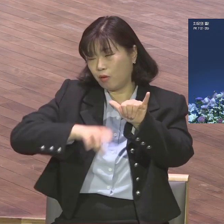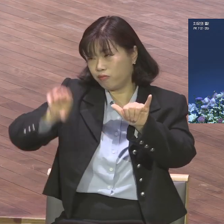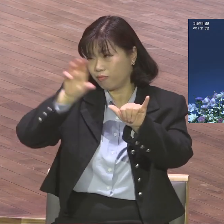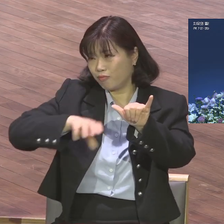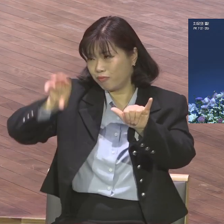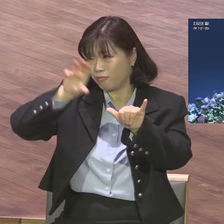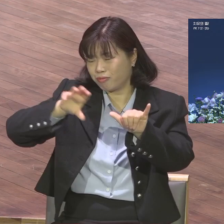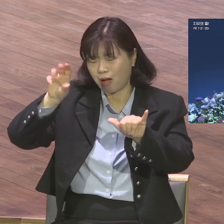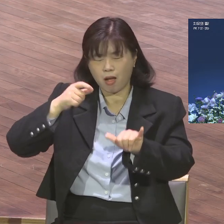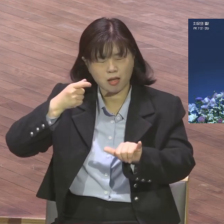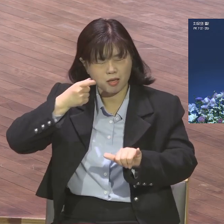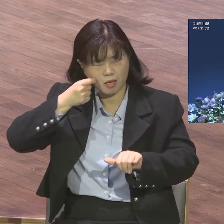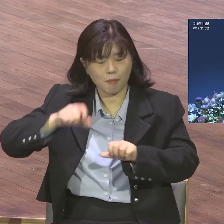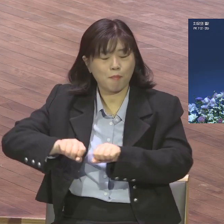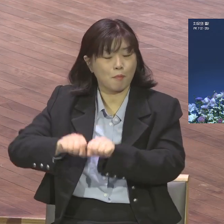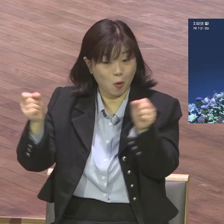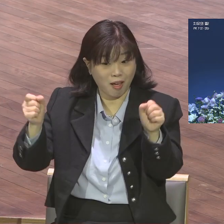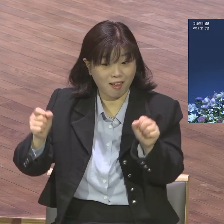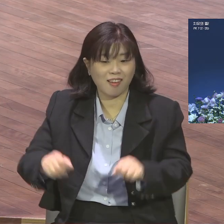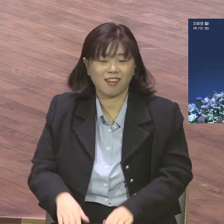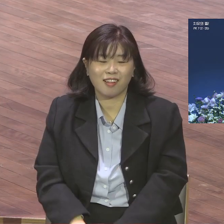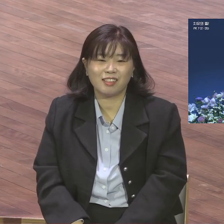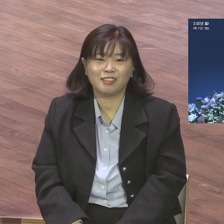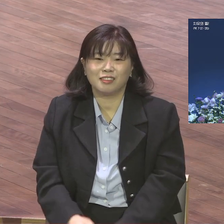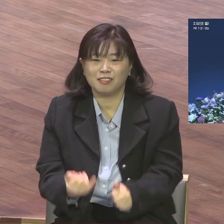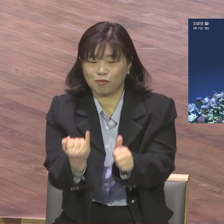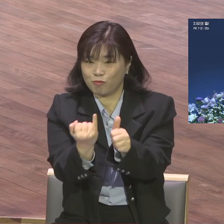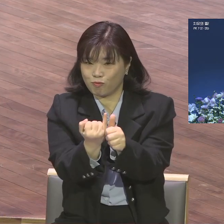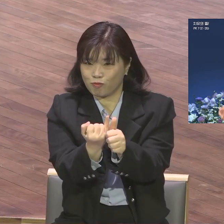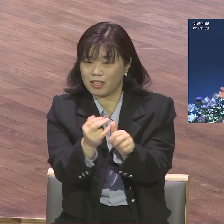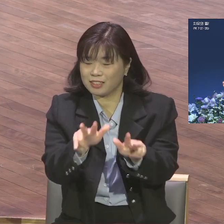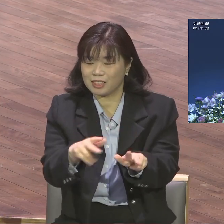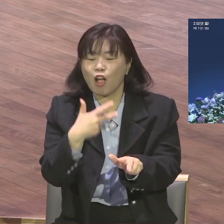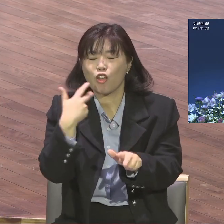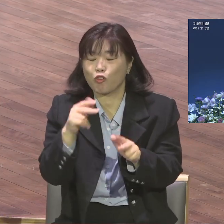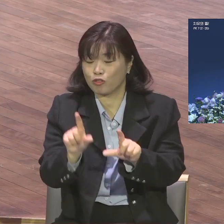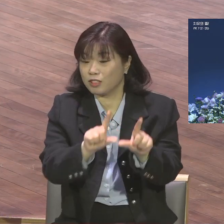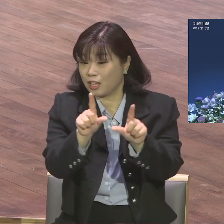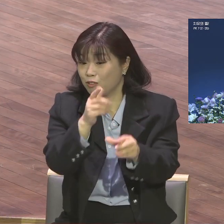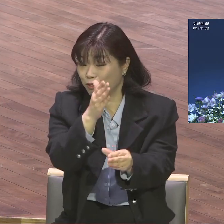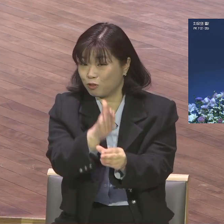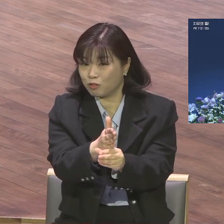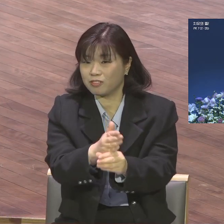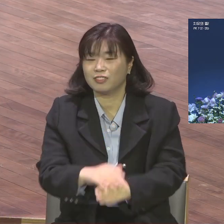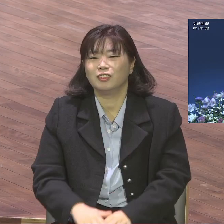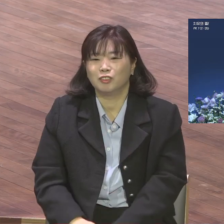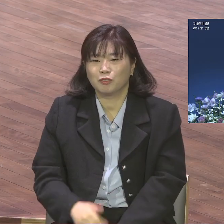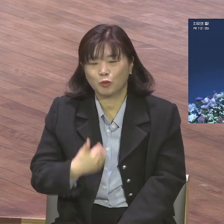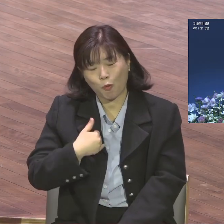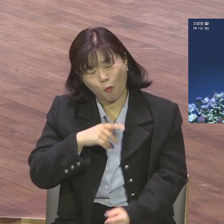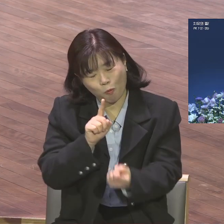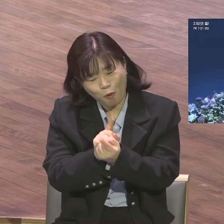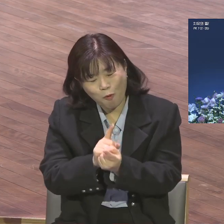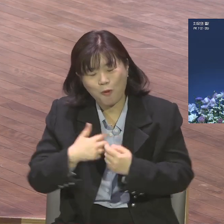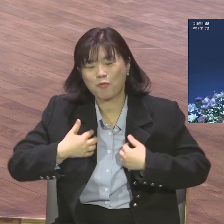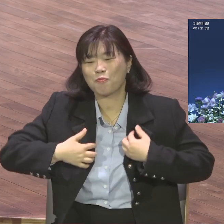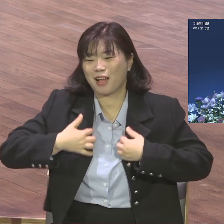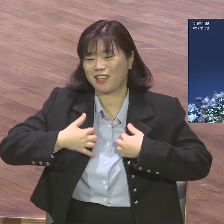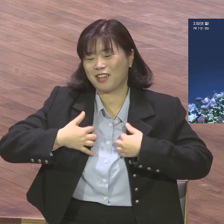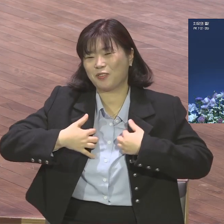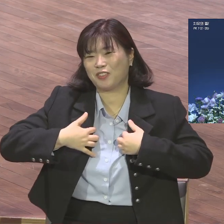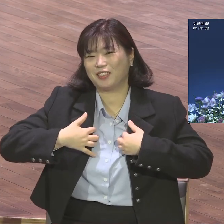출신에서 대단히 반가웠어요. 그렇게 보니까 그 우리 교회 출신뿐만 아니라 뭐 늘